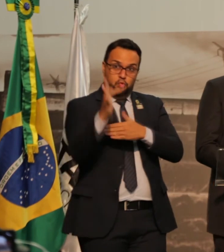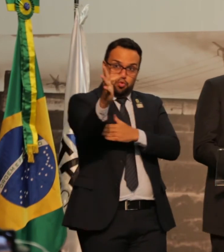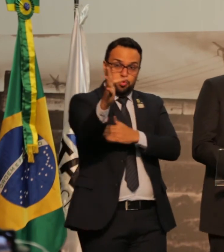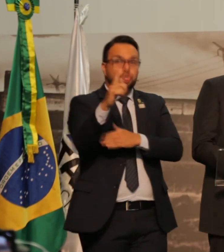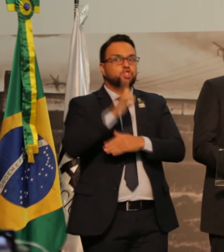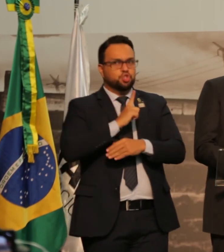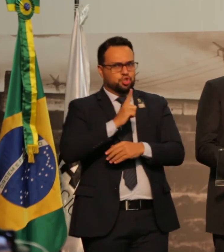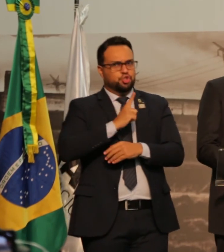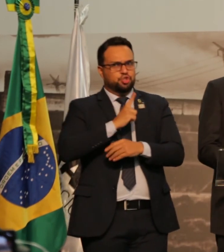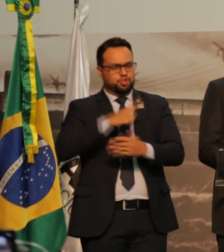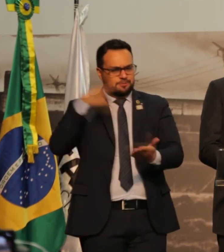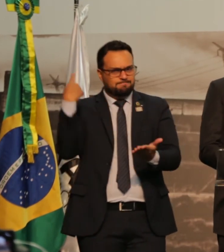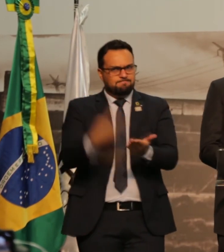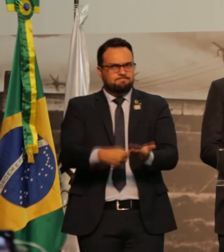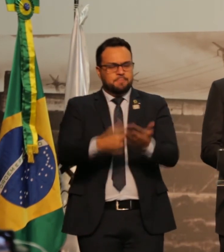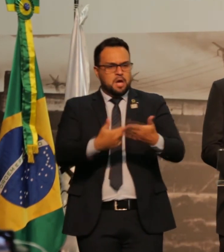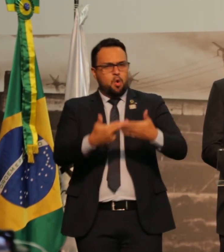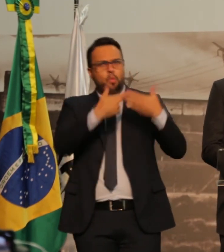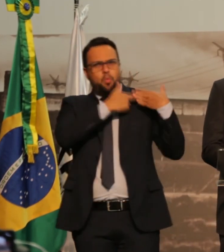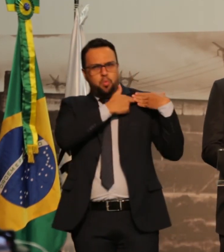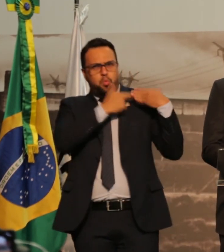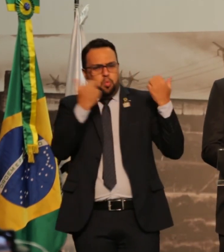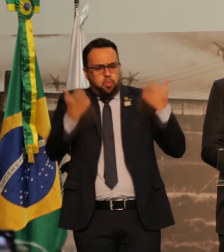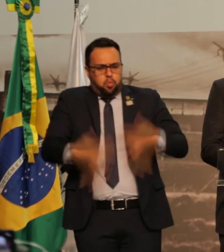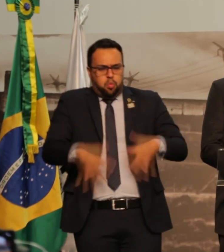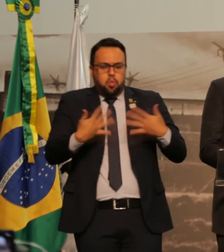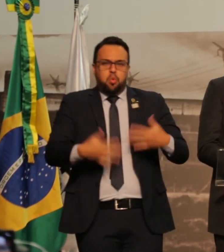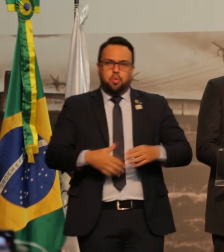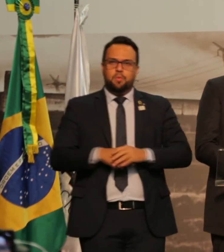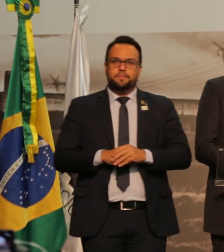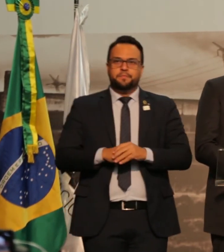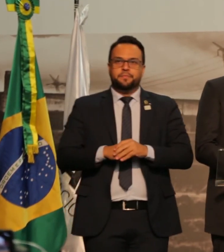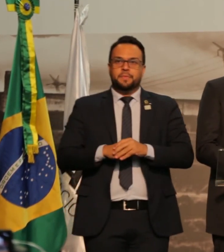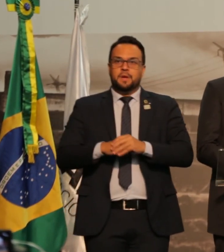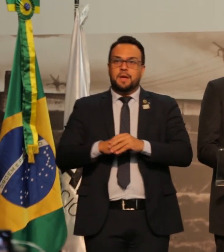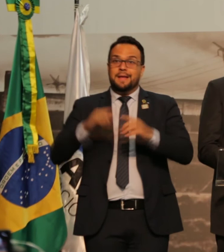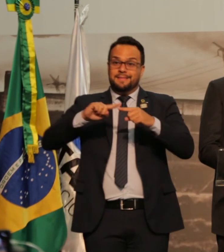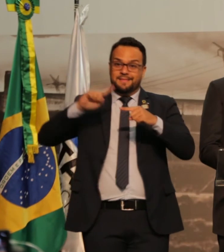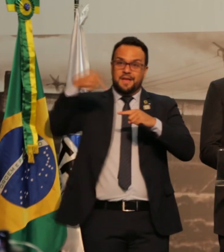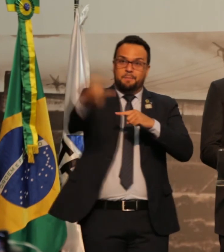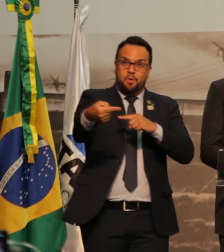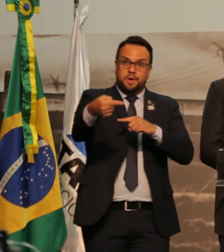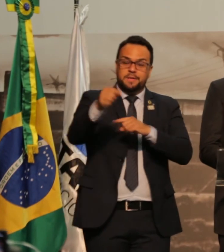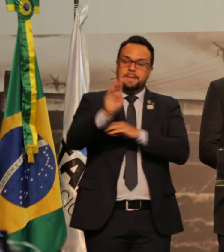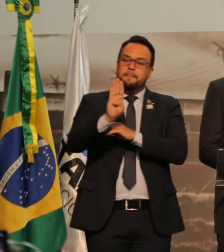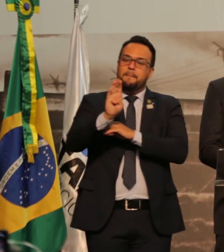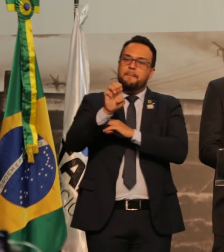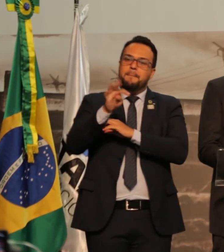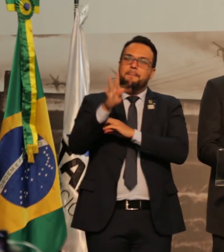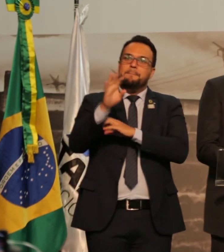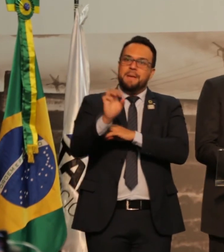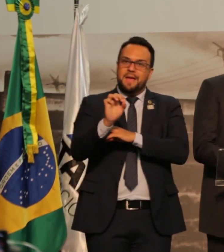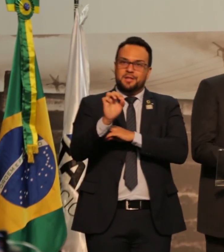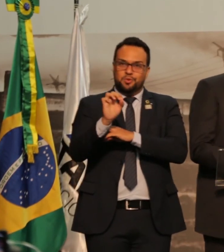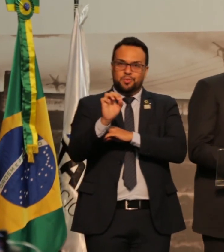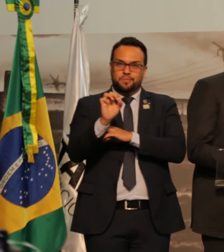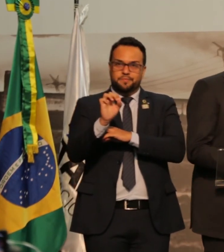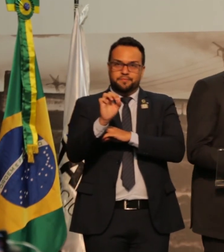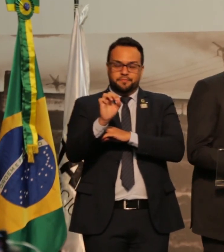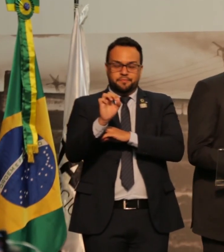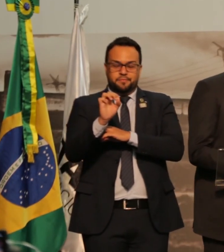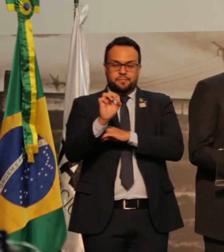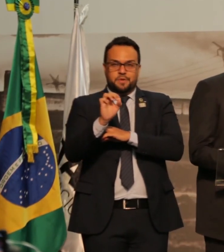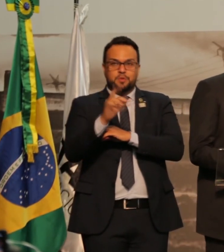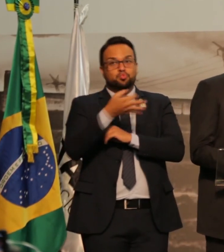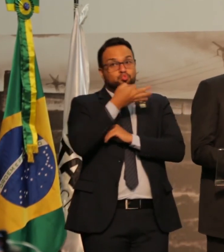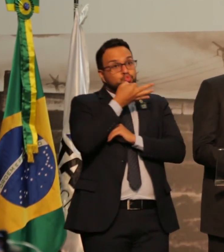mês depois, o almirante Bento, ministro das Minas de Energia, me telefonou sugerindo a ele Itaipu